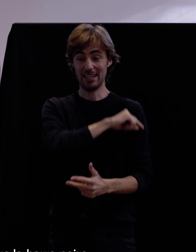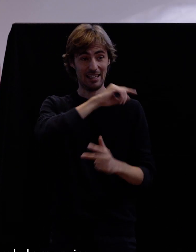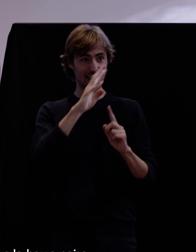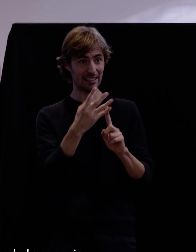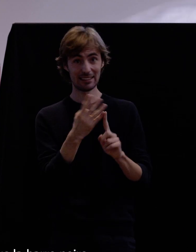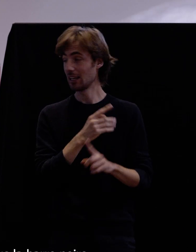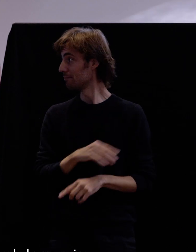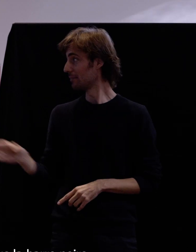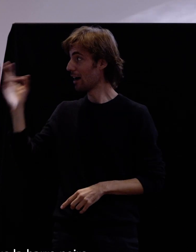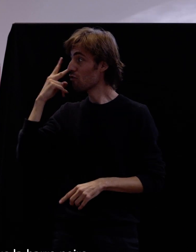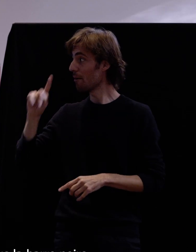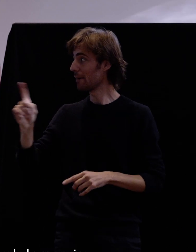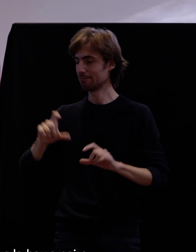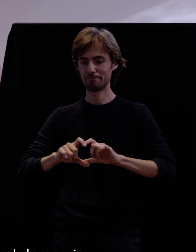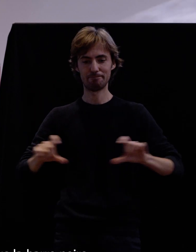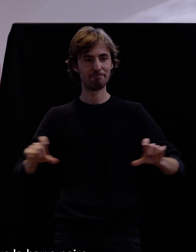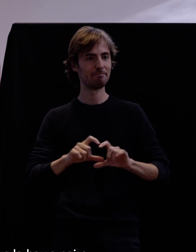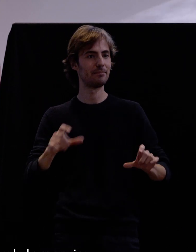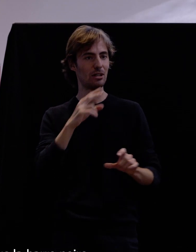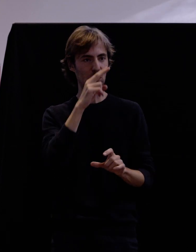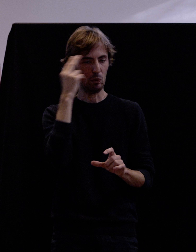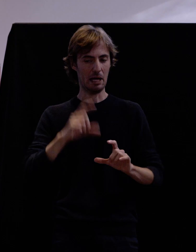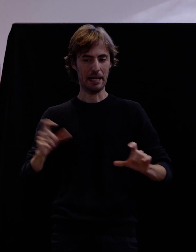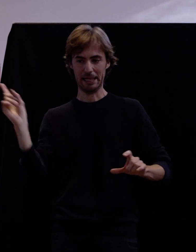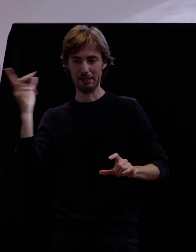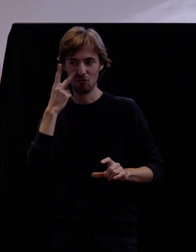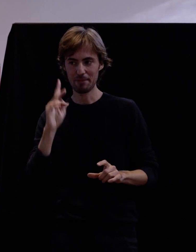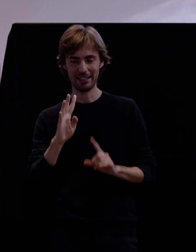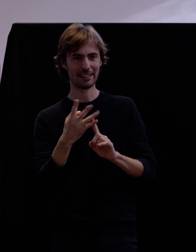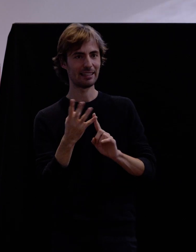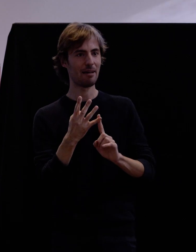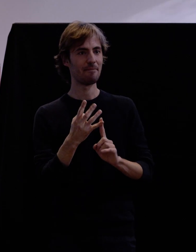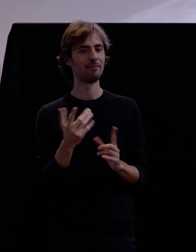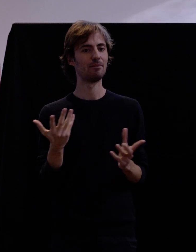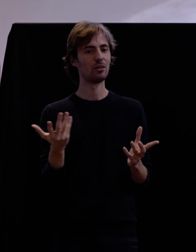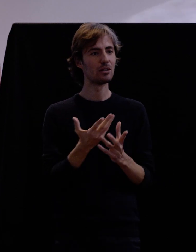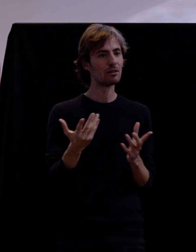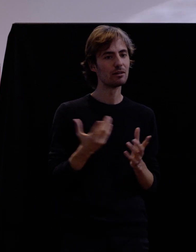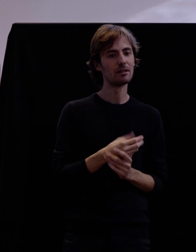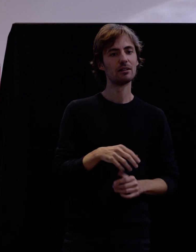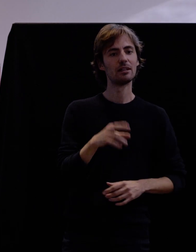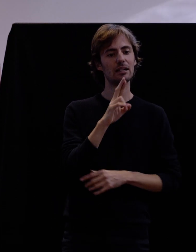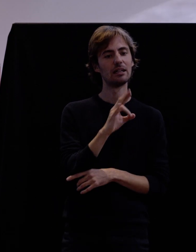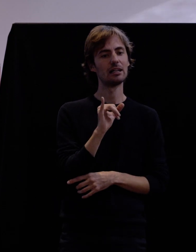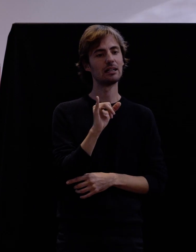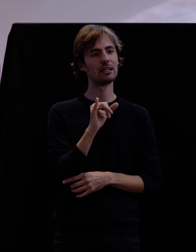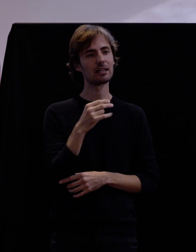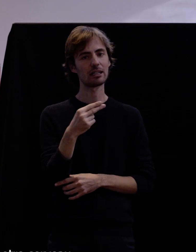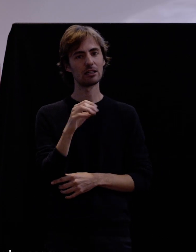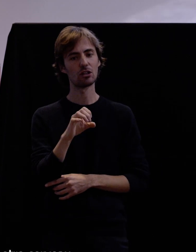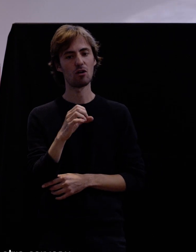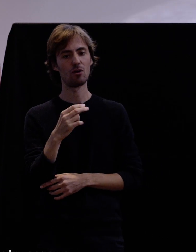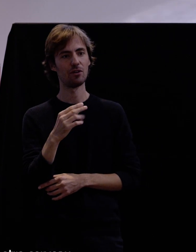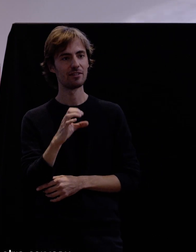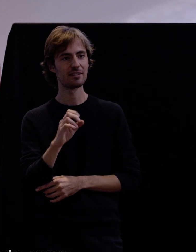la barre noire, mais que je n'oublie pas, qui est l'atteinte du rhinencéphale. Alors, qu'est-ce que c'est que le rhinencéphale ?